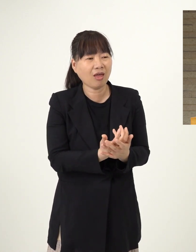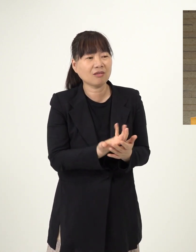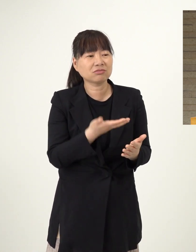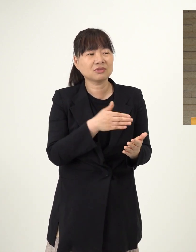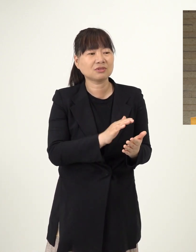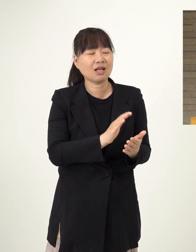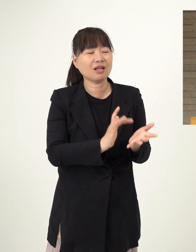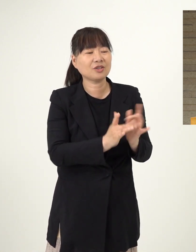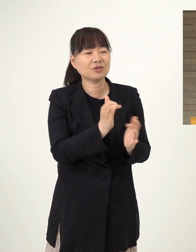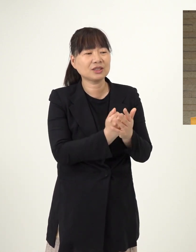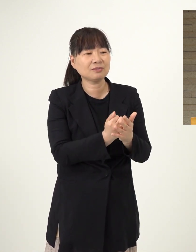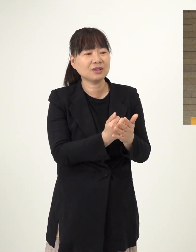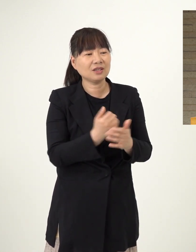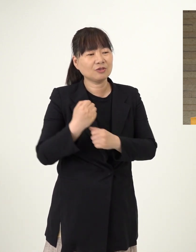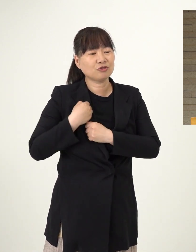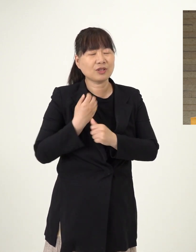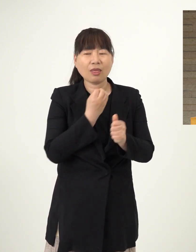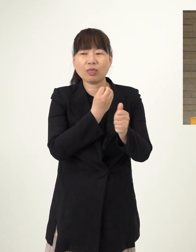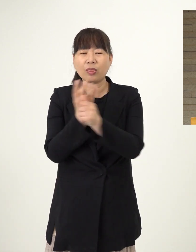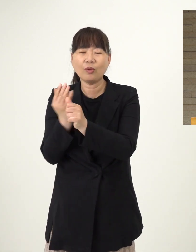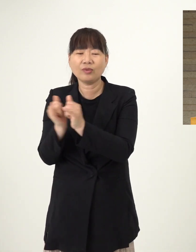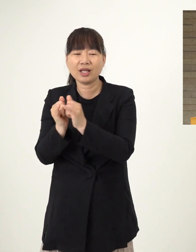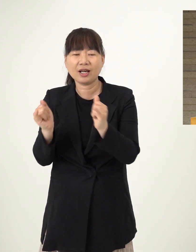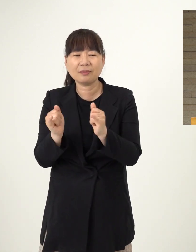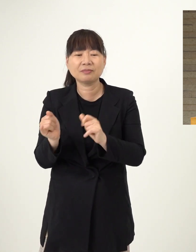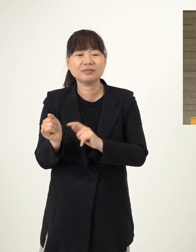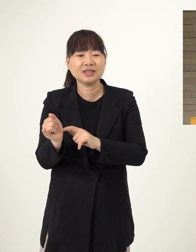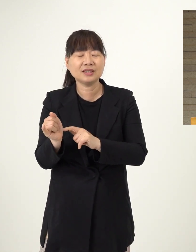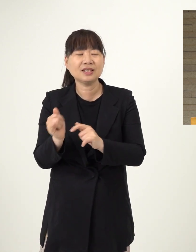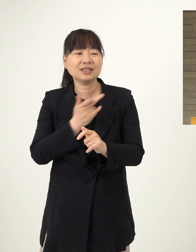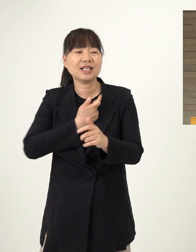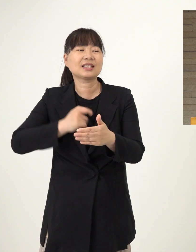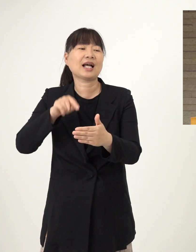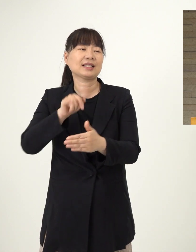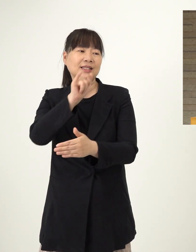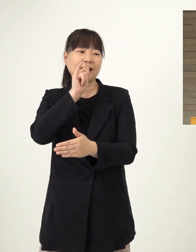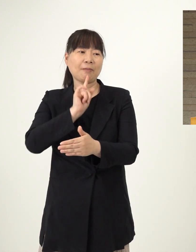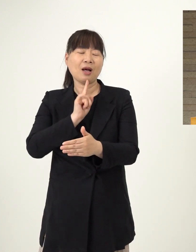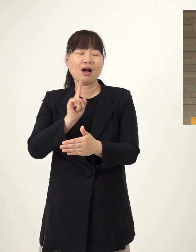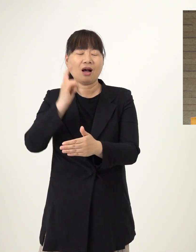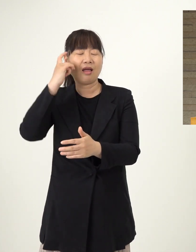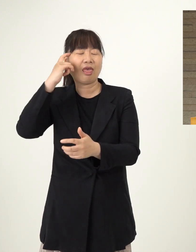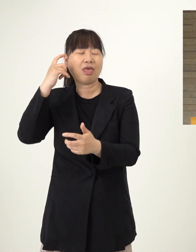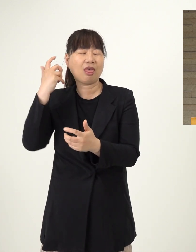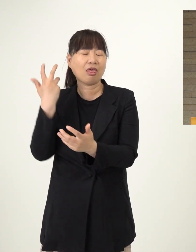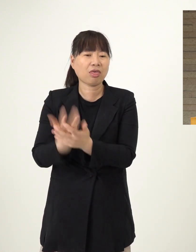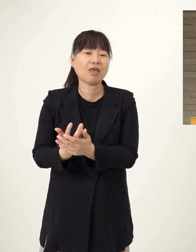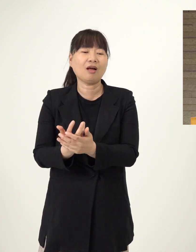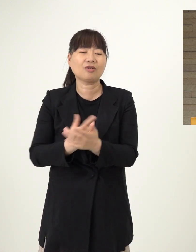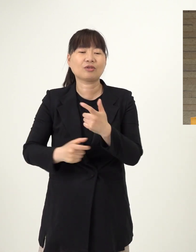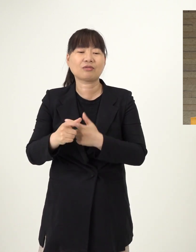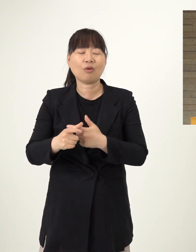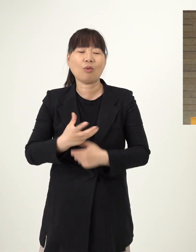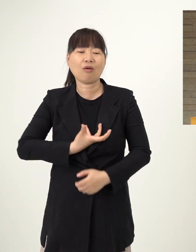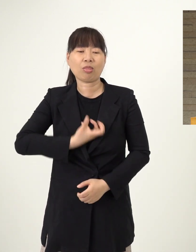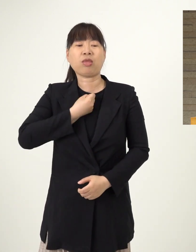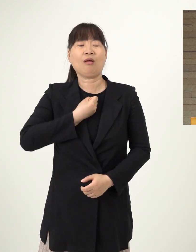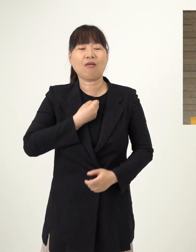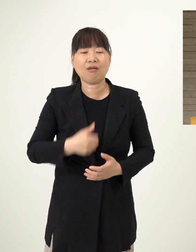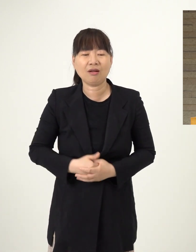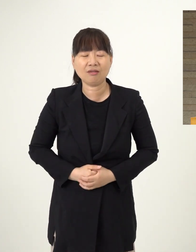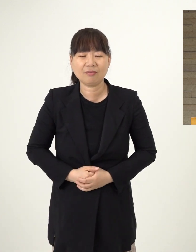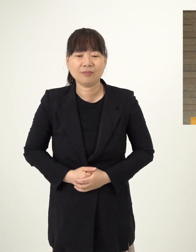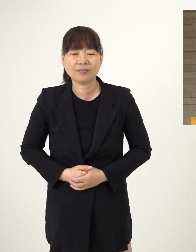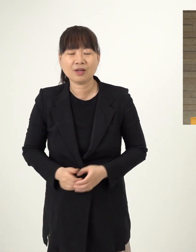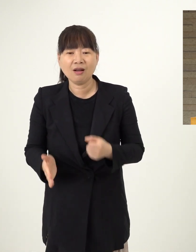자가 너희들 중에 있을 것이다 했으니 얼마나 충격이었겠어요. 그러니까 난리가 났죠. 그 흔들리는